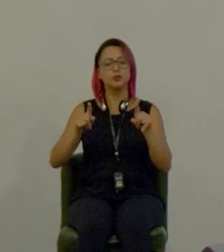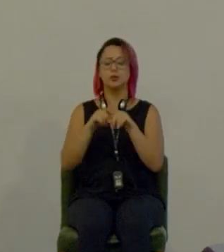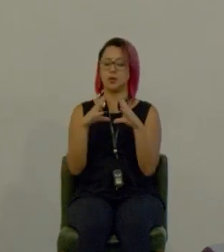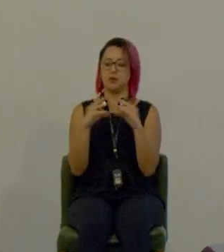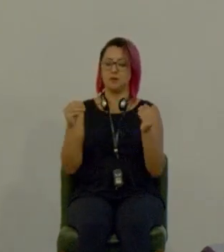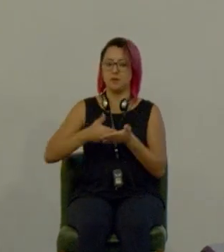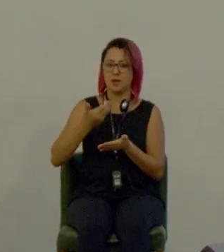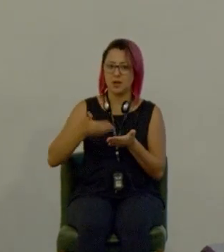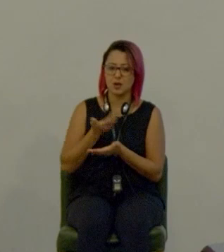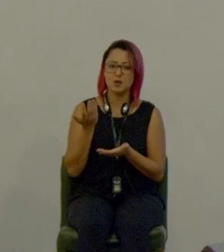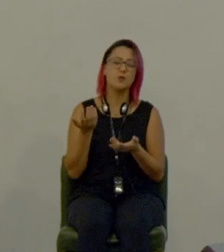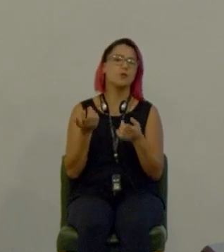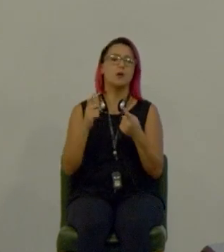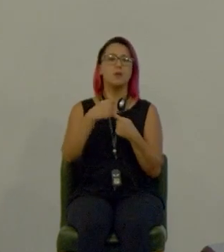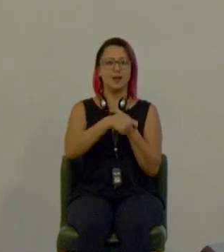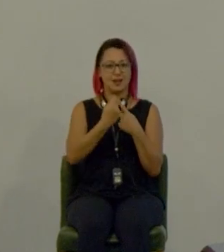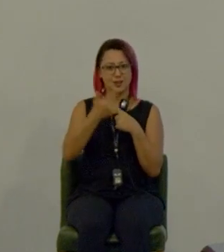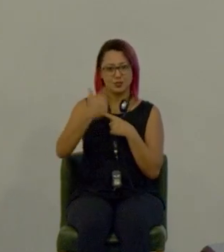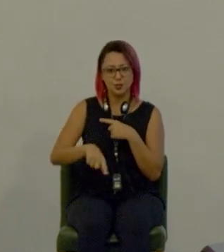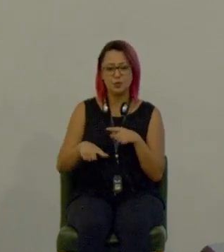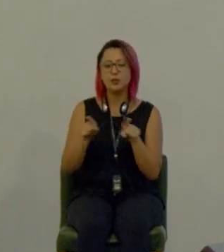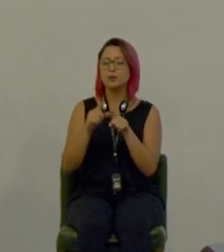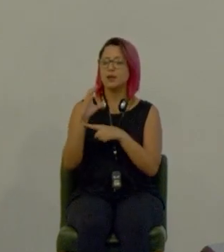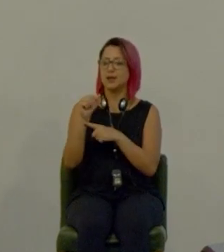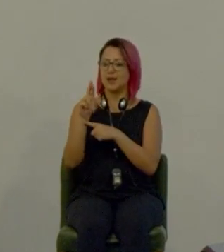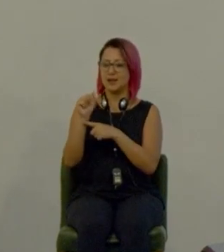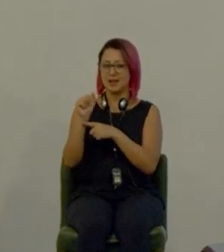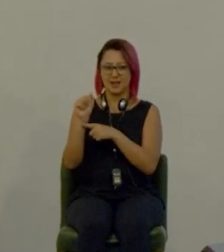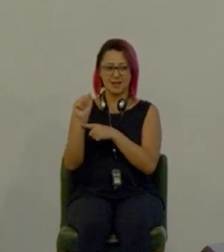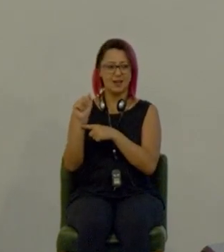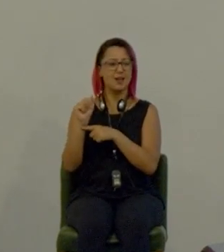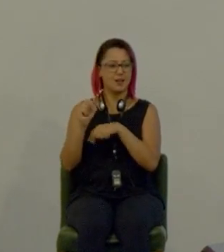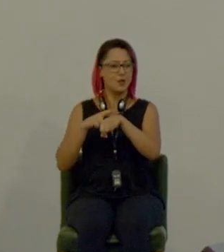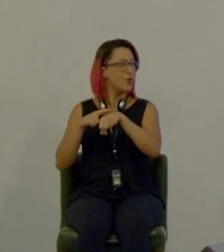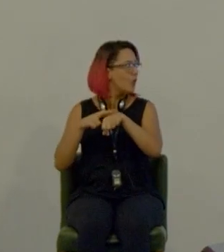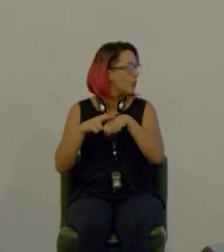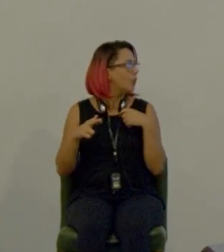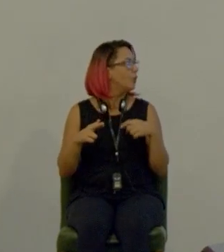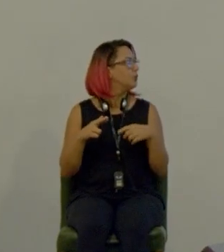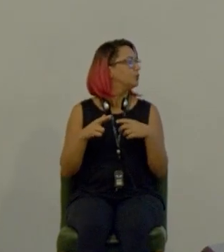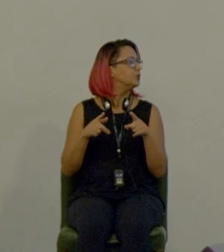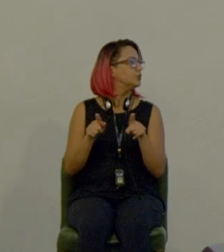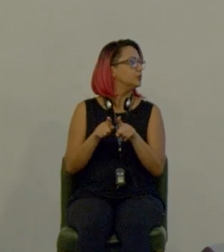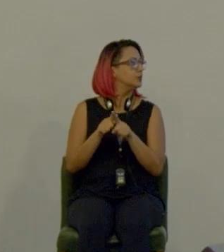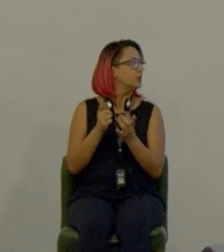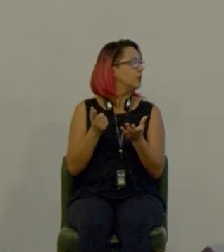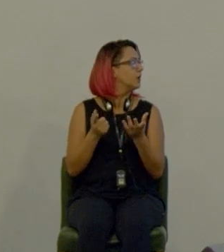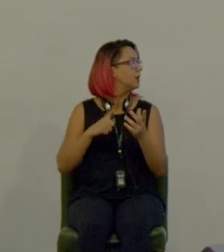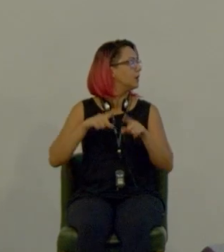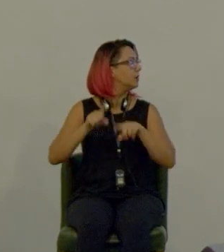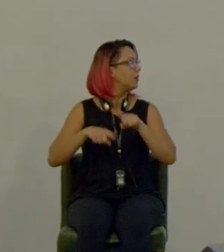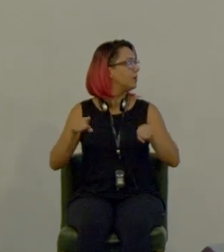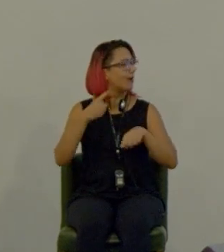banana, só que foi introduzida a banana, né? Mas o cará roxo, a batata doce, a tapioca, né? Essas coisas todas são